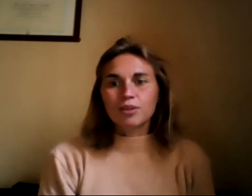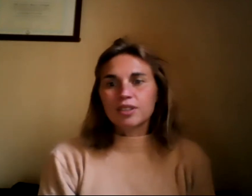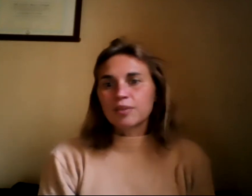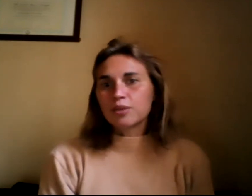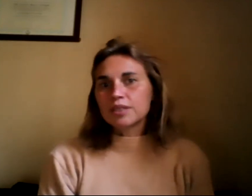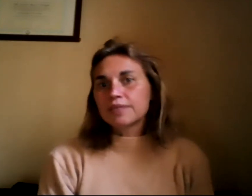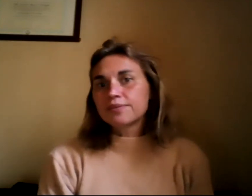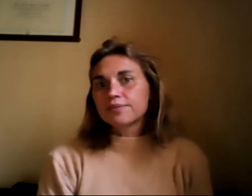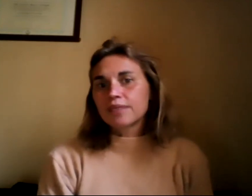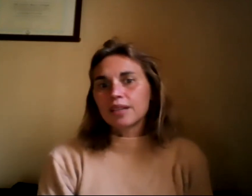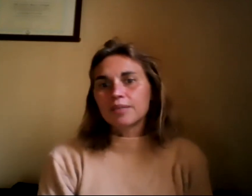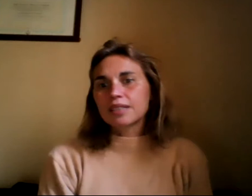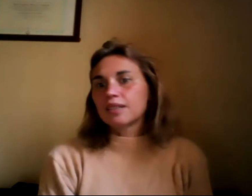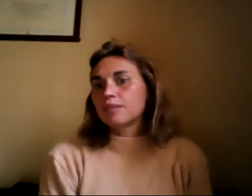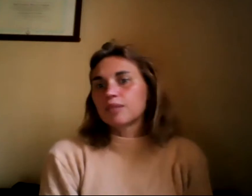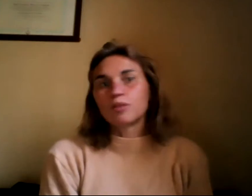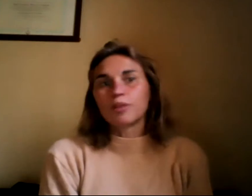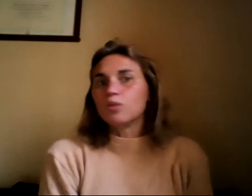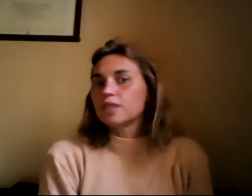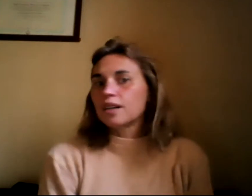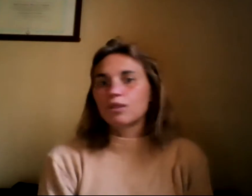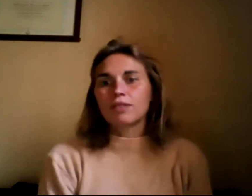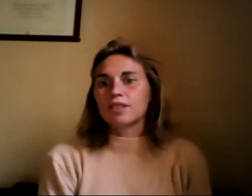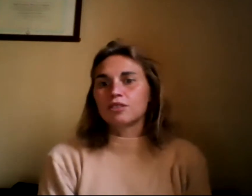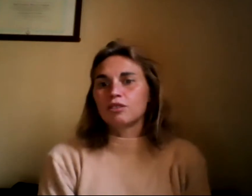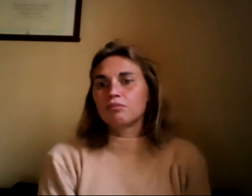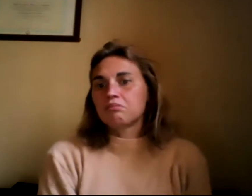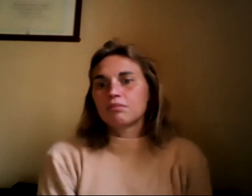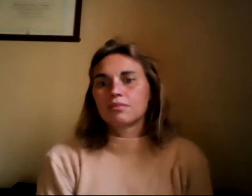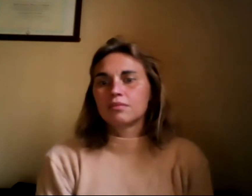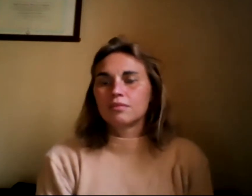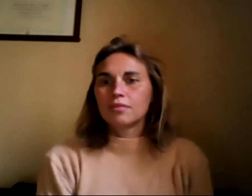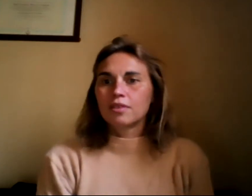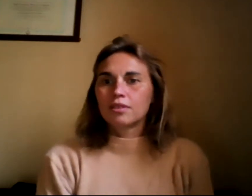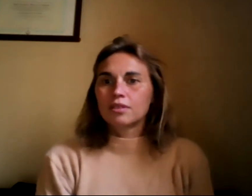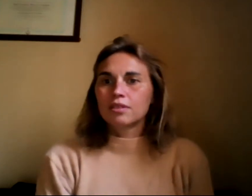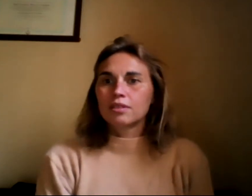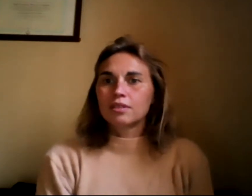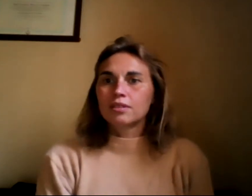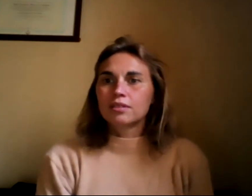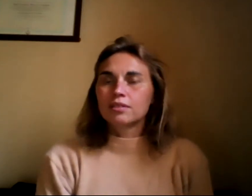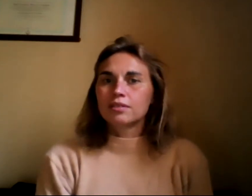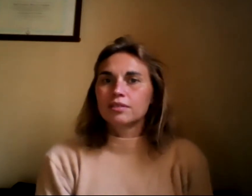¿Tenéis alguna otra pregunta? ¿Alguien más que quiera, bueno, pregunta o reflexión?